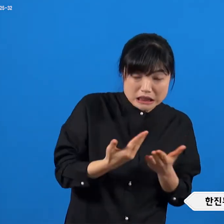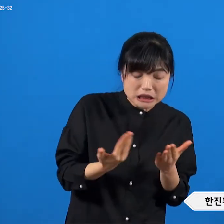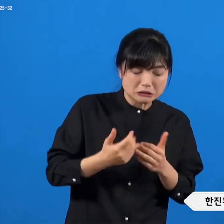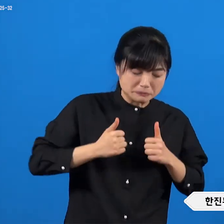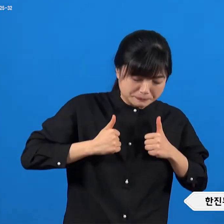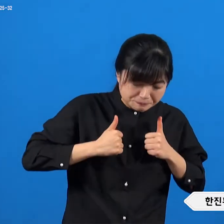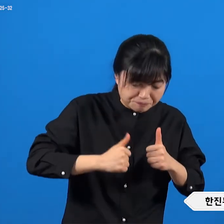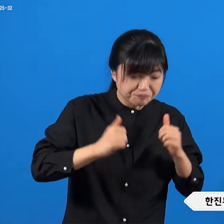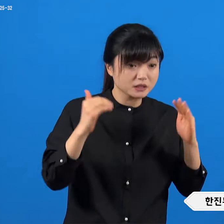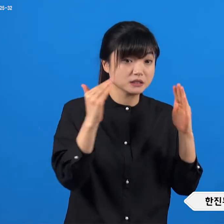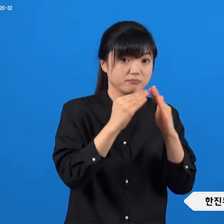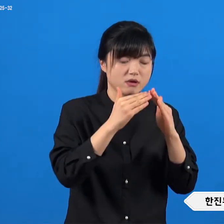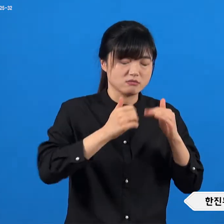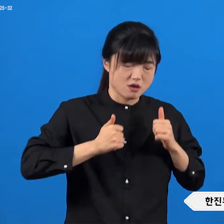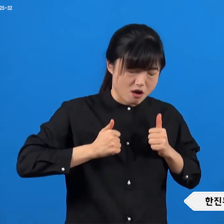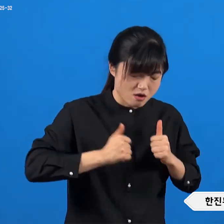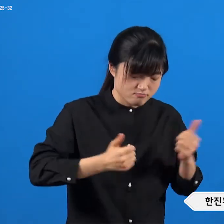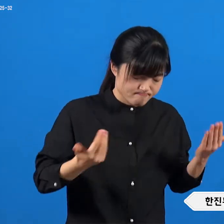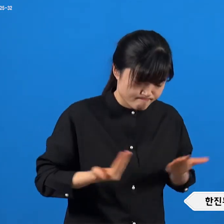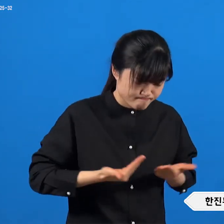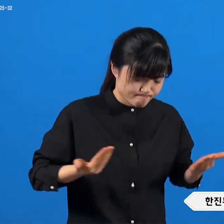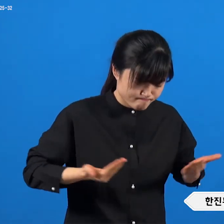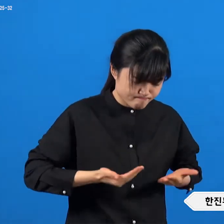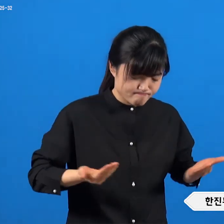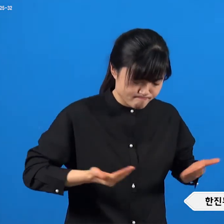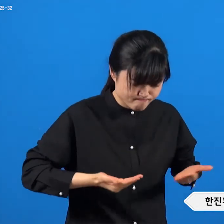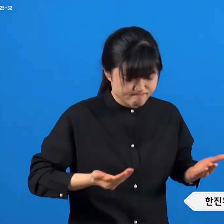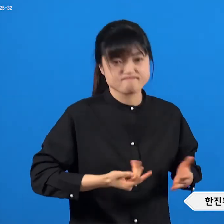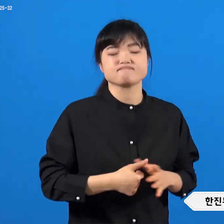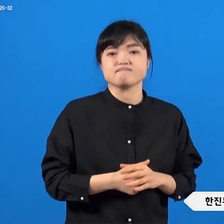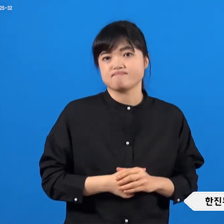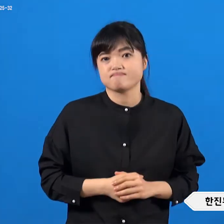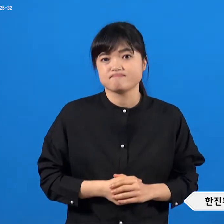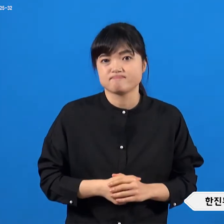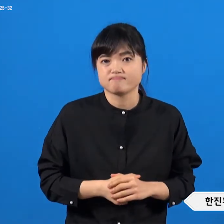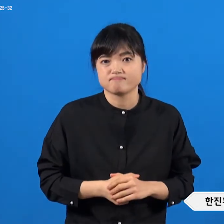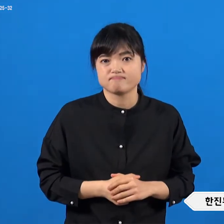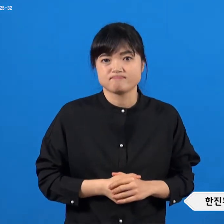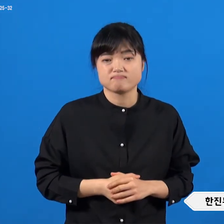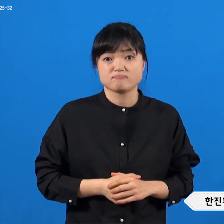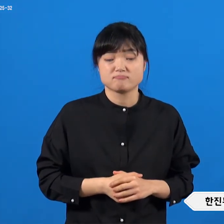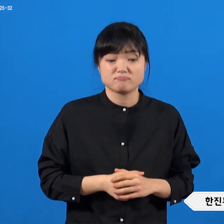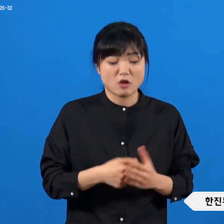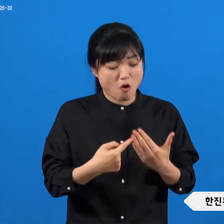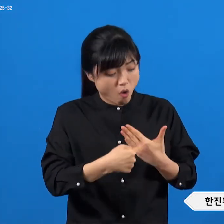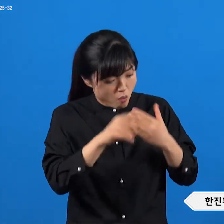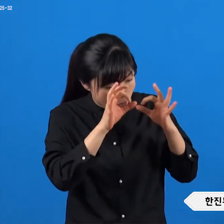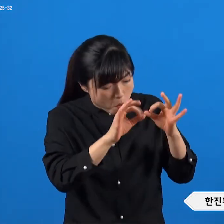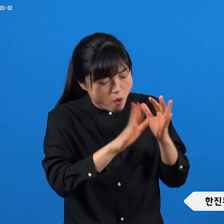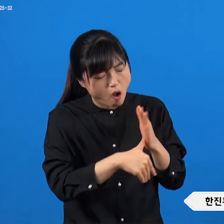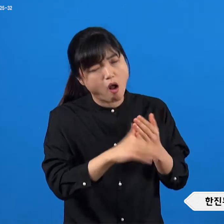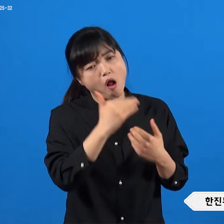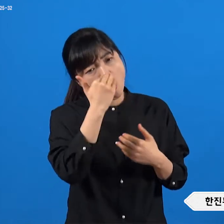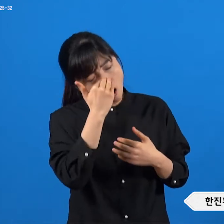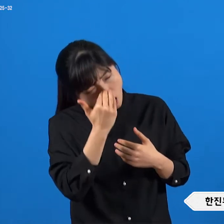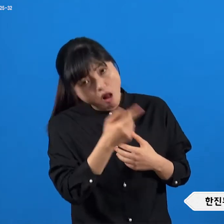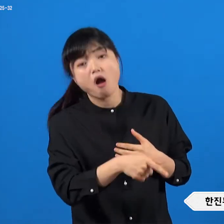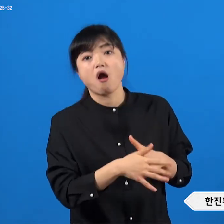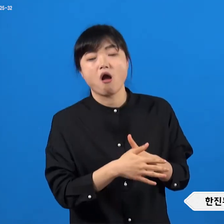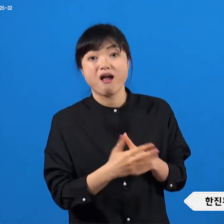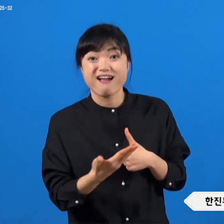아버지 집에서 일을 도맡아 놓고 성실하게 했습니다. 아주 착실한